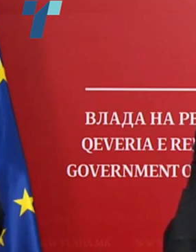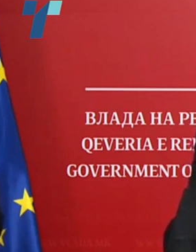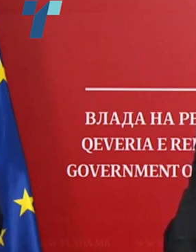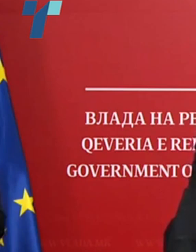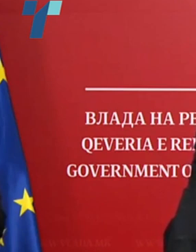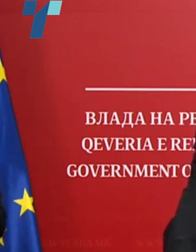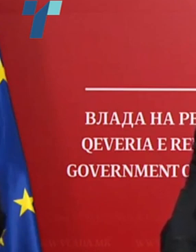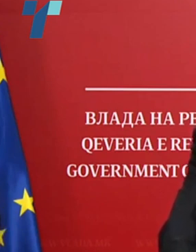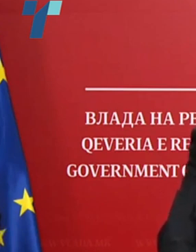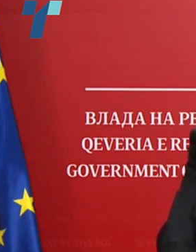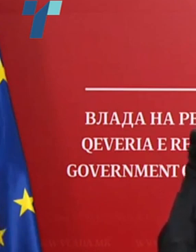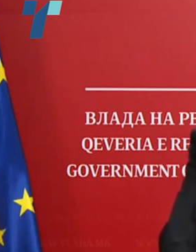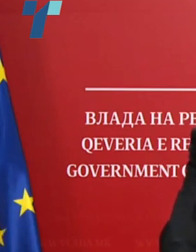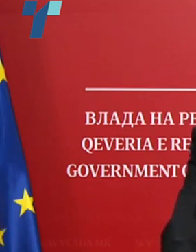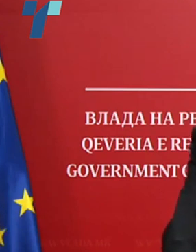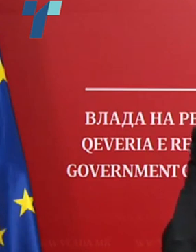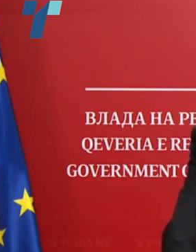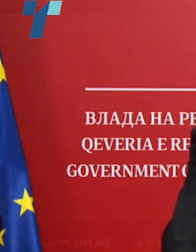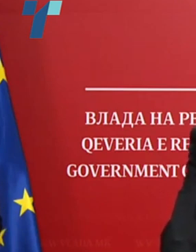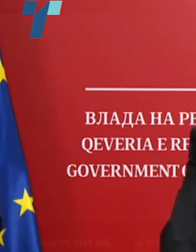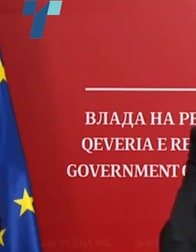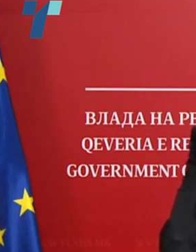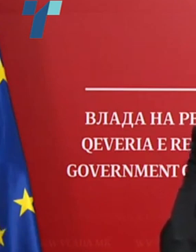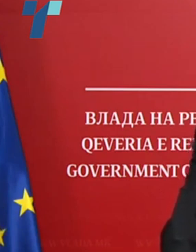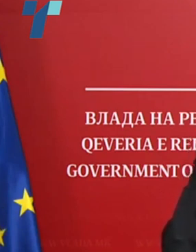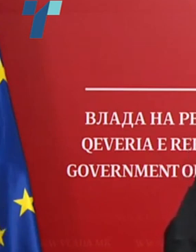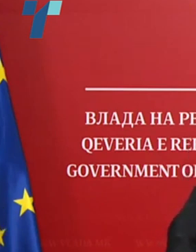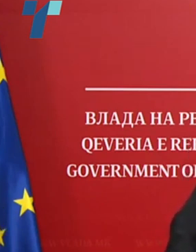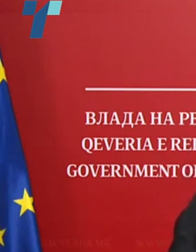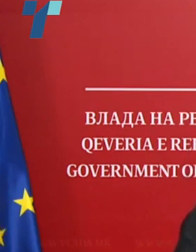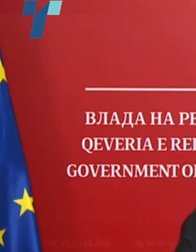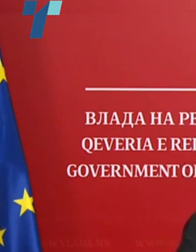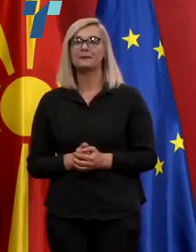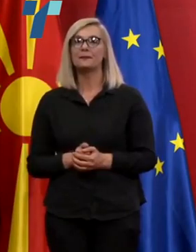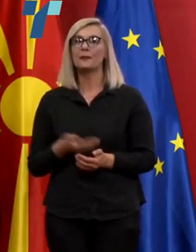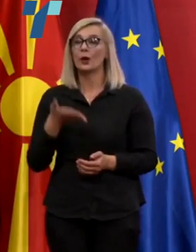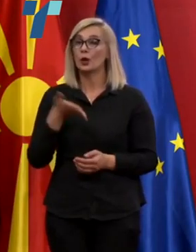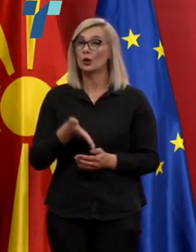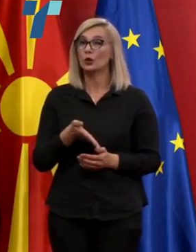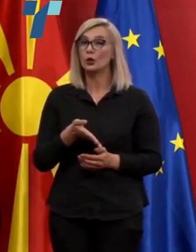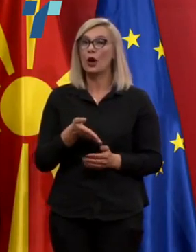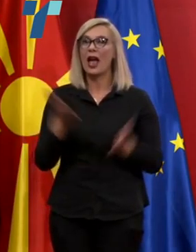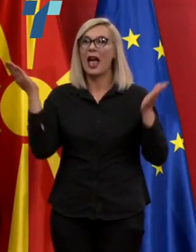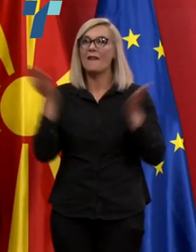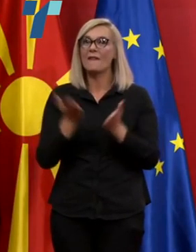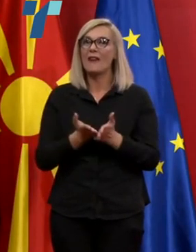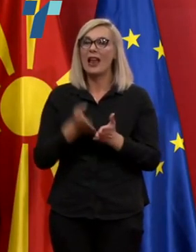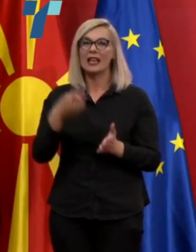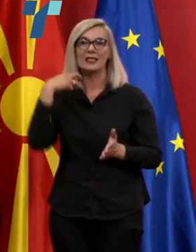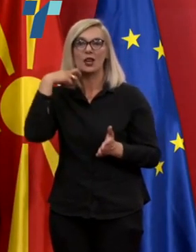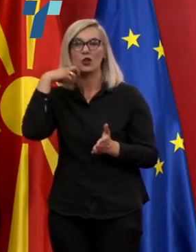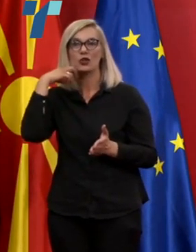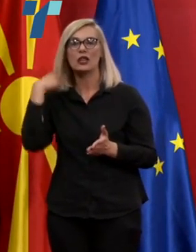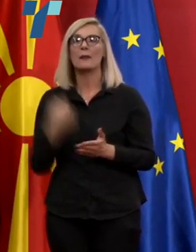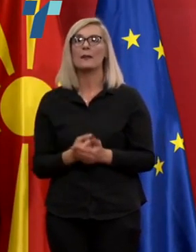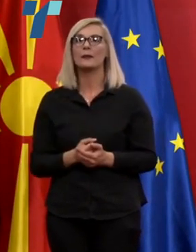повеќе од 20 кластери кои што ги следиме, а тоа се пред се Скопје, Велес, тоа ни е Штип,